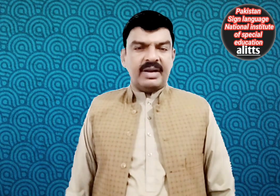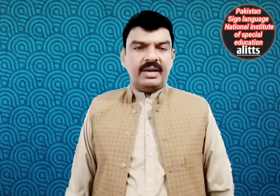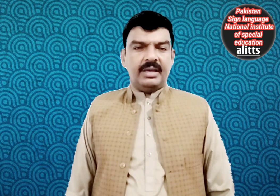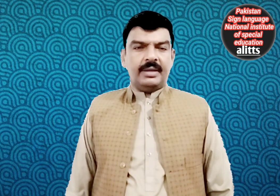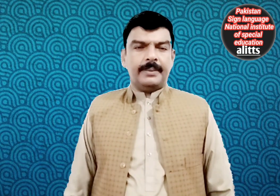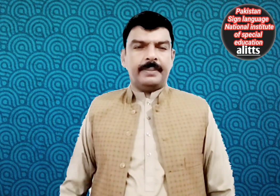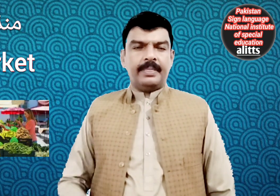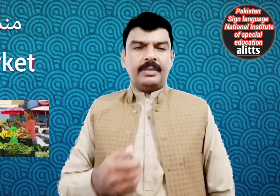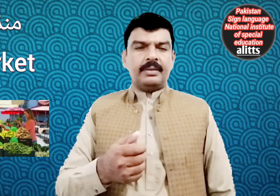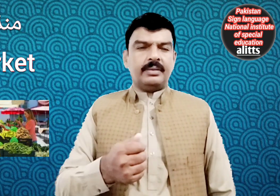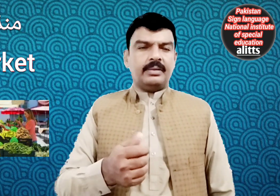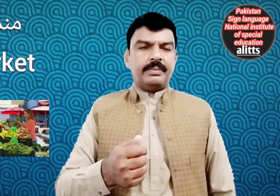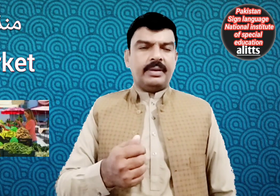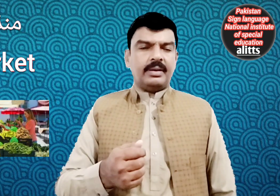मंडी, रुपया।